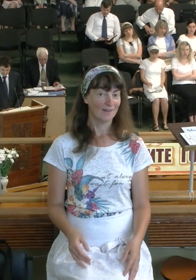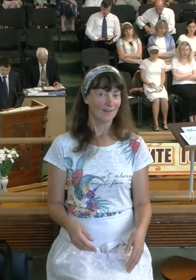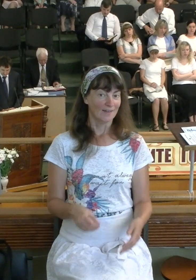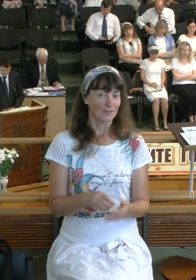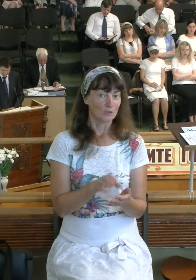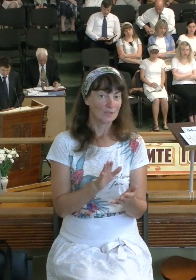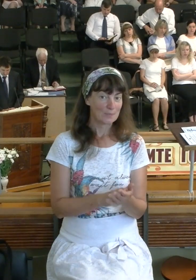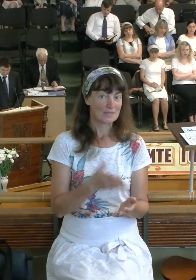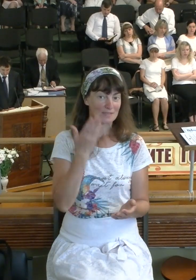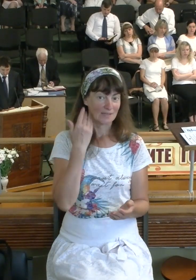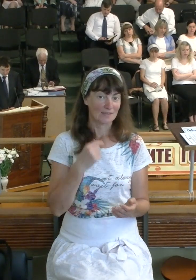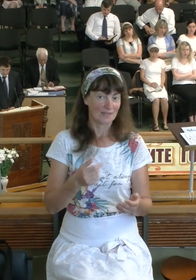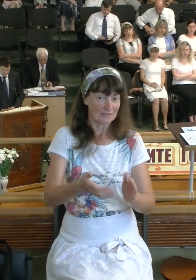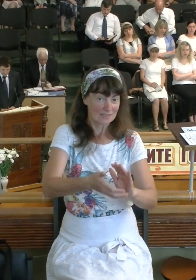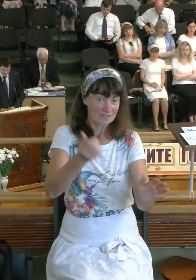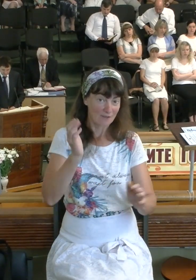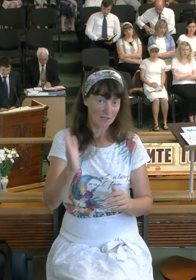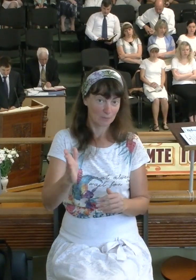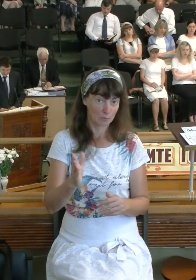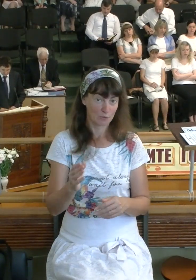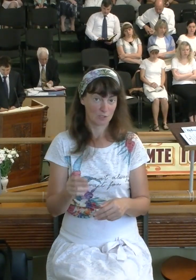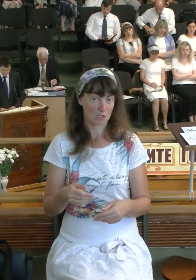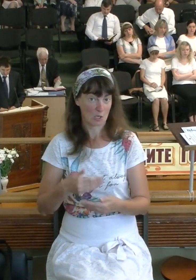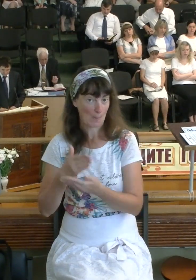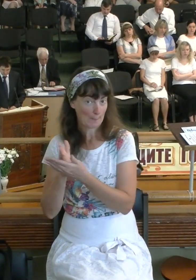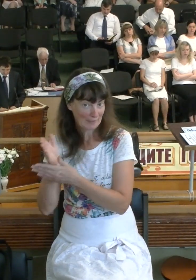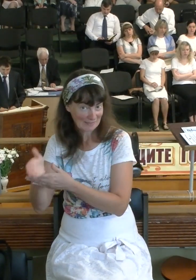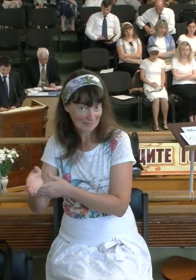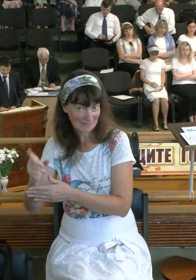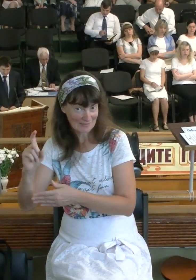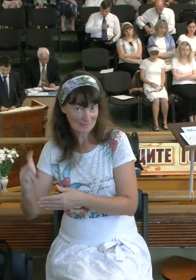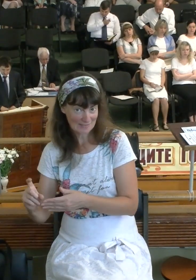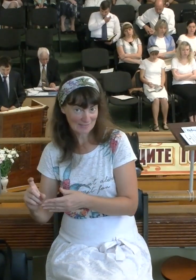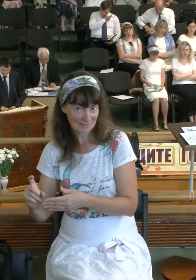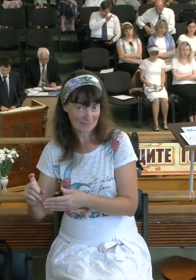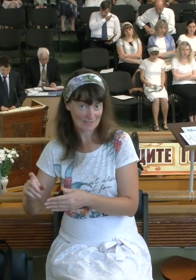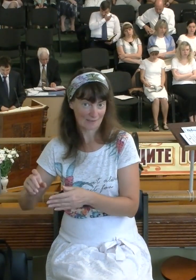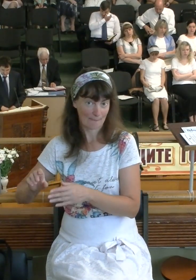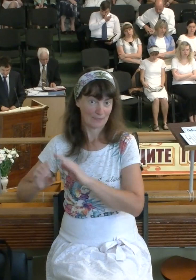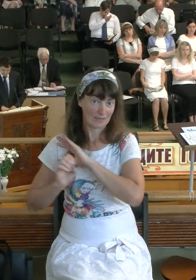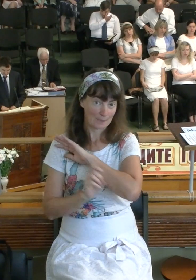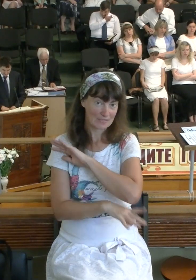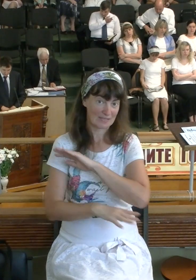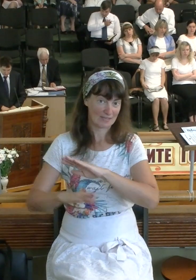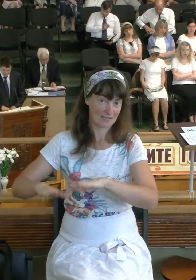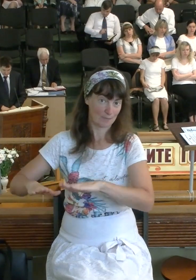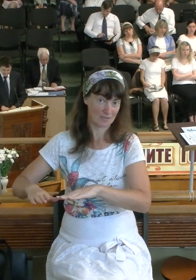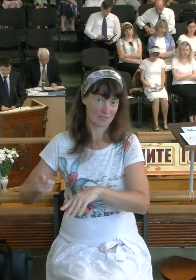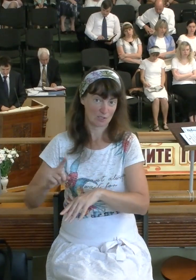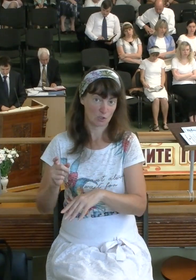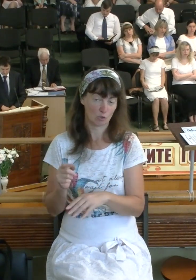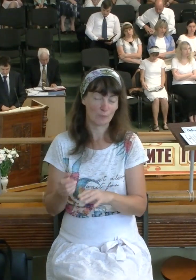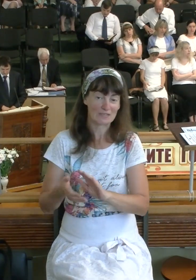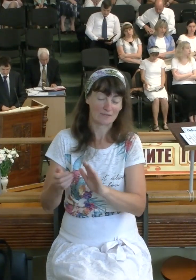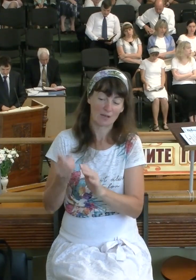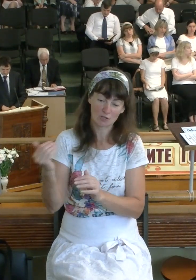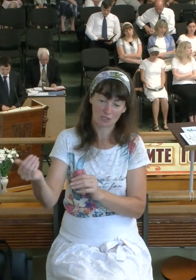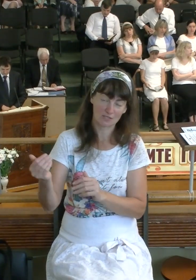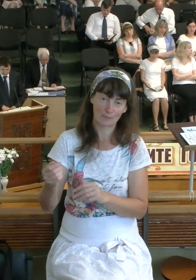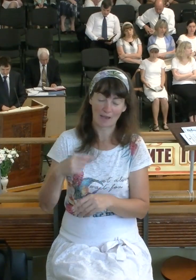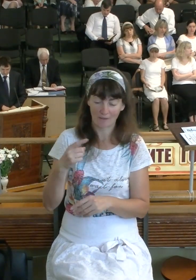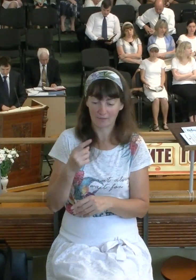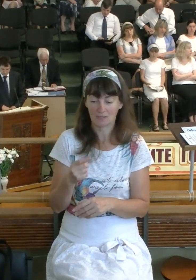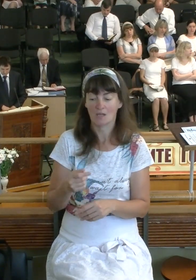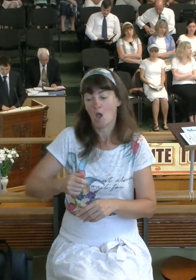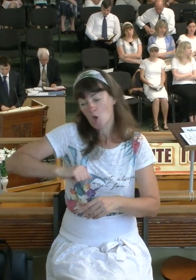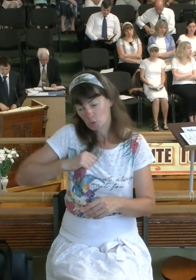тебя, подойдя, сказал, друг, пересядь выше, тогда будет тебе честь перед сидящими с тобой, ибо всякий возвышающий